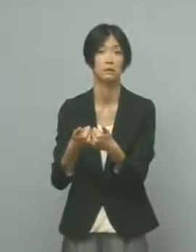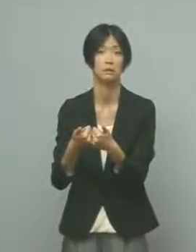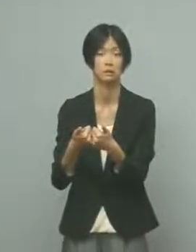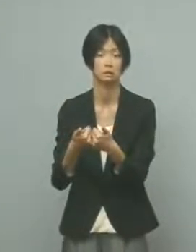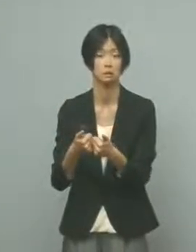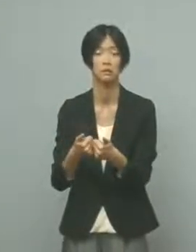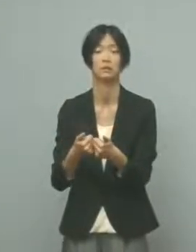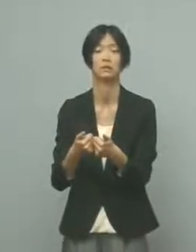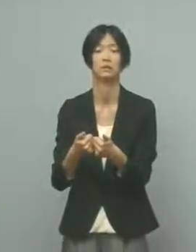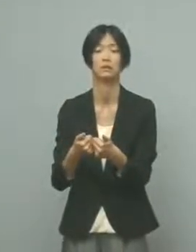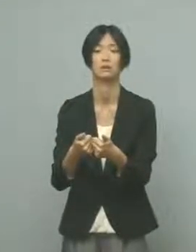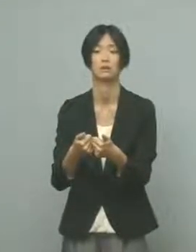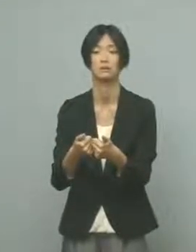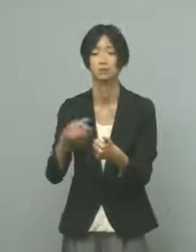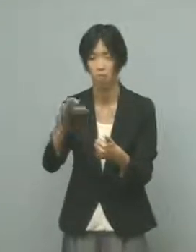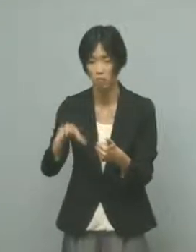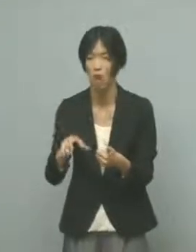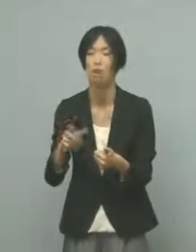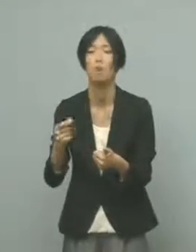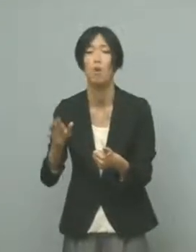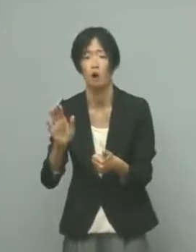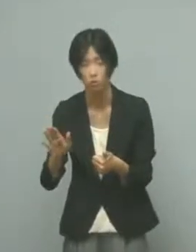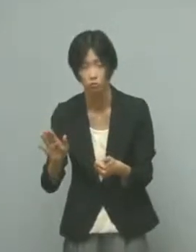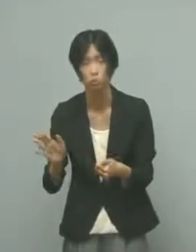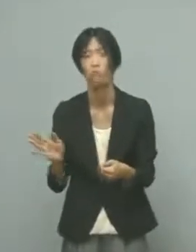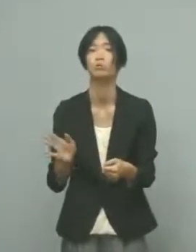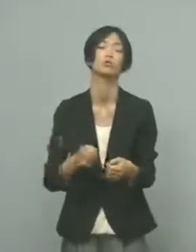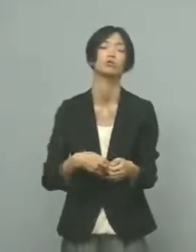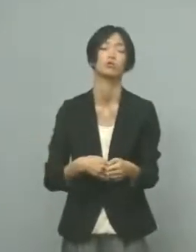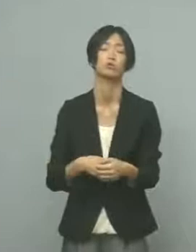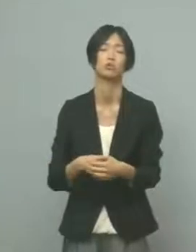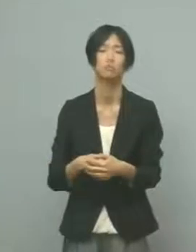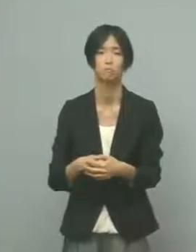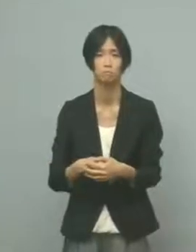もあるかと思いますけれども、